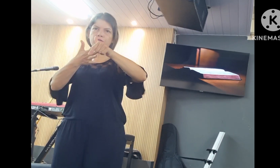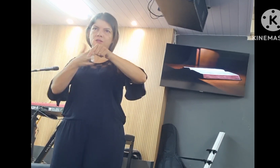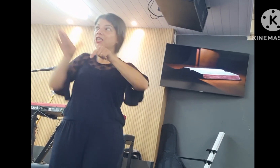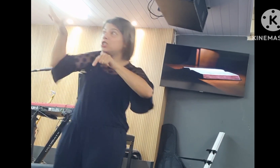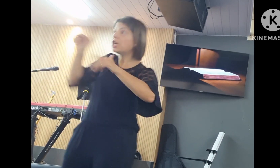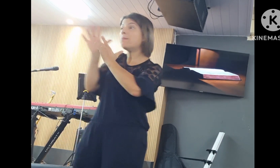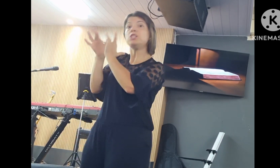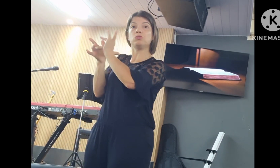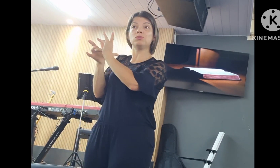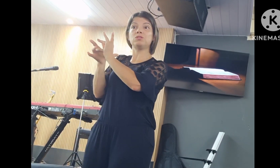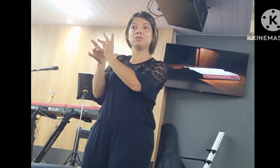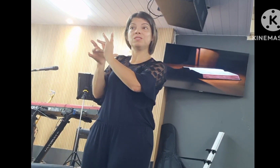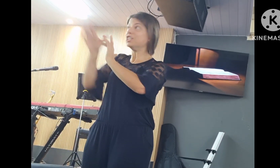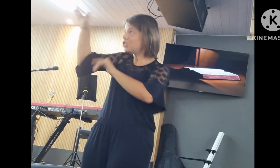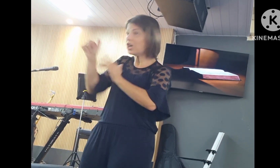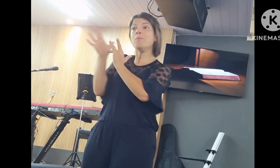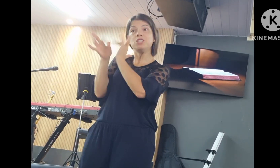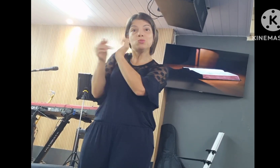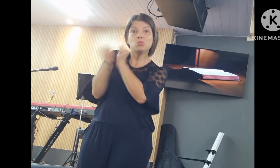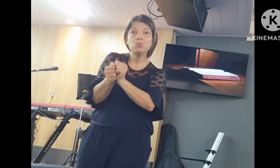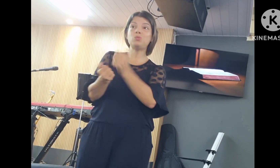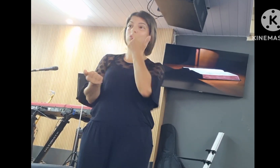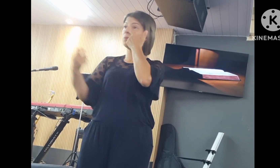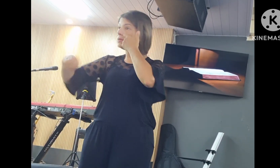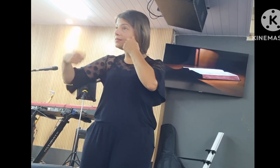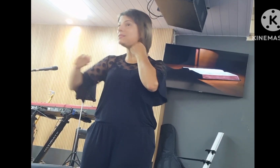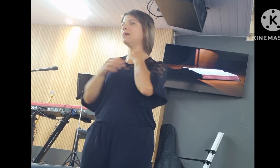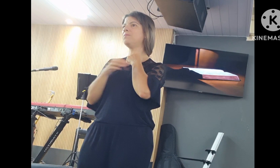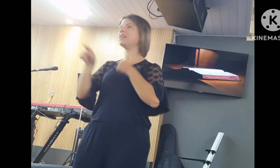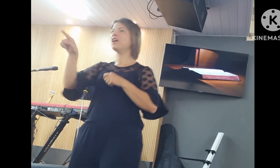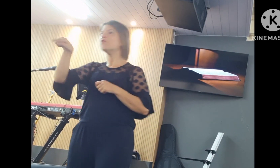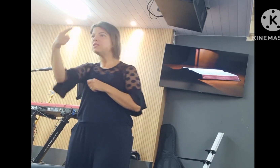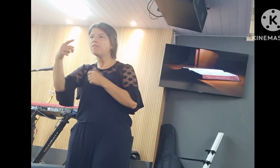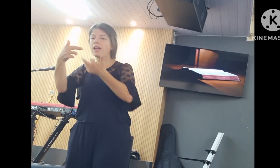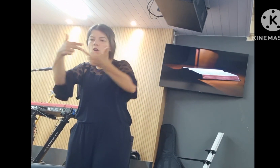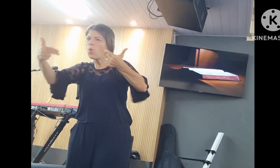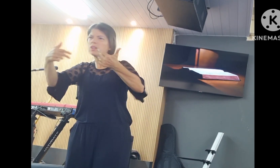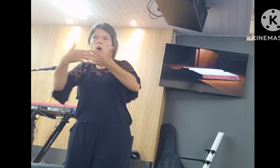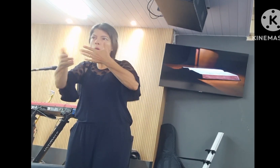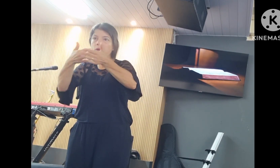Quando Cristo for o centro da sua vida.